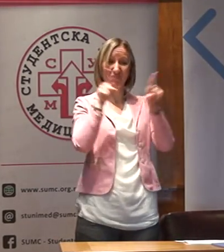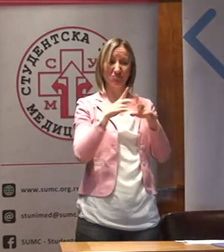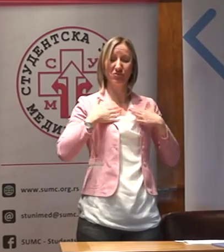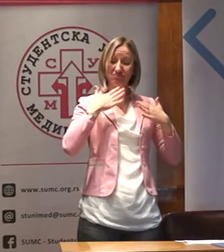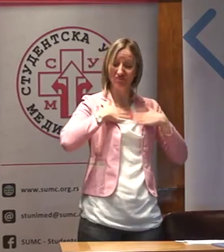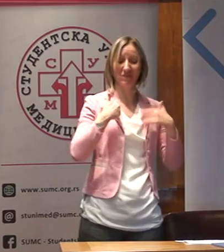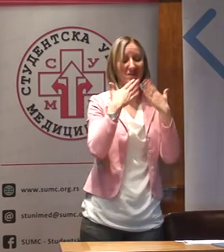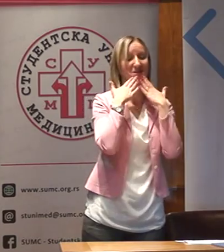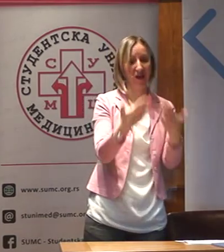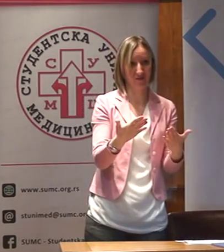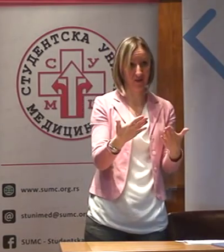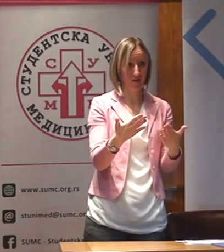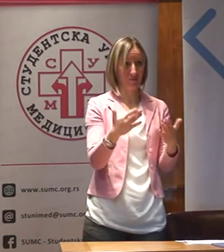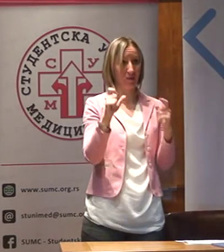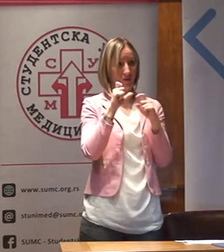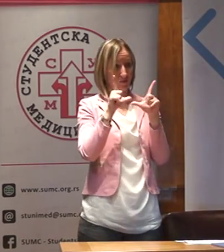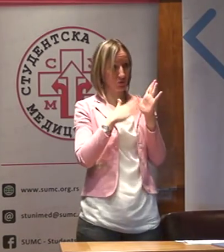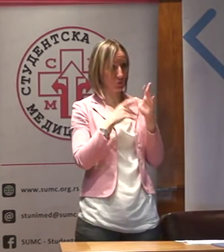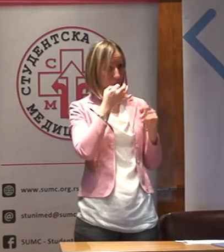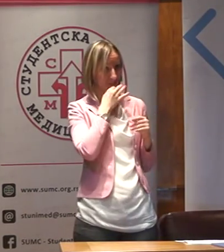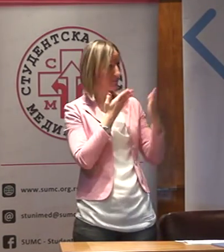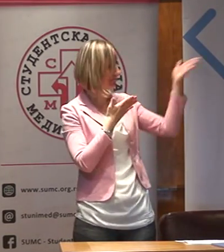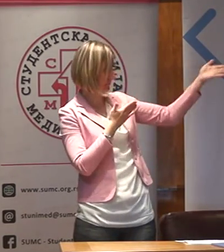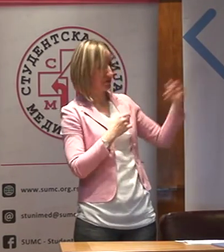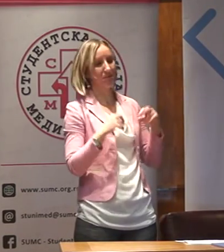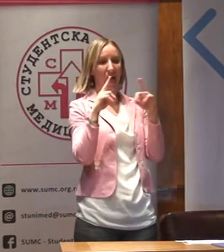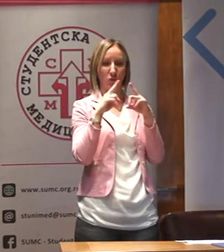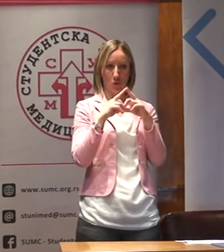komunikacija? Takođe, želim da se zahvalim